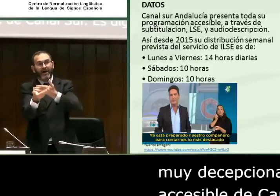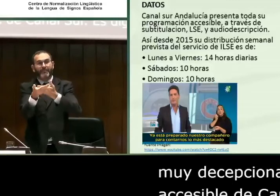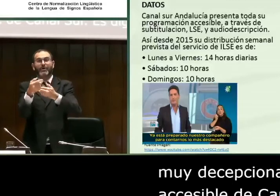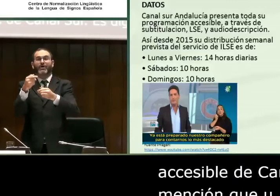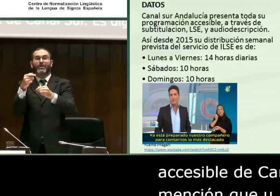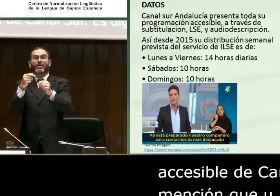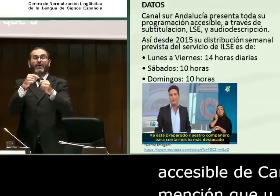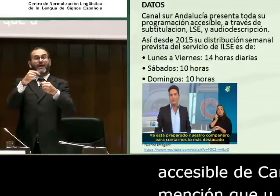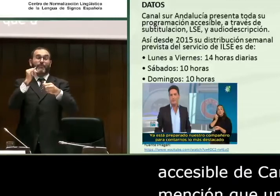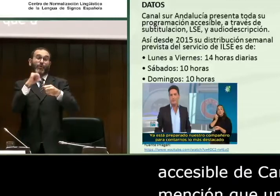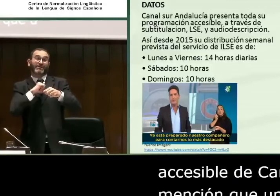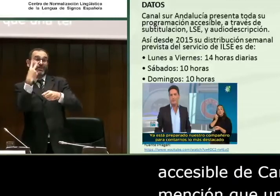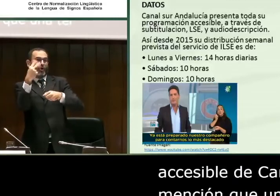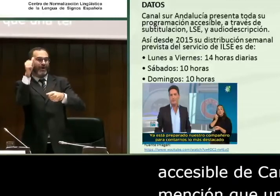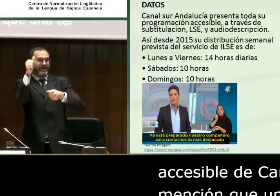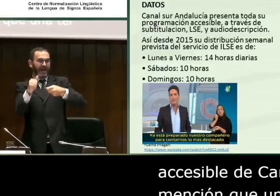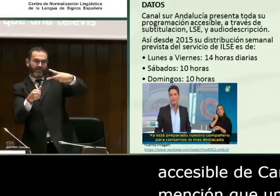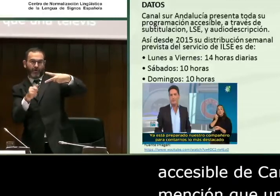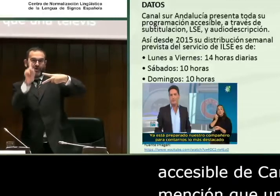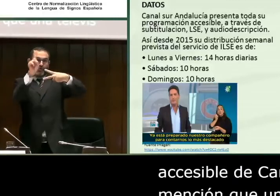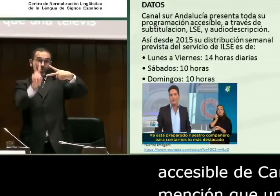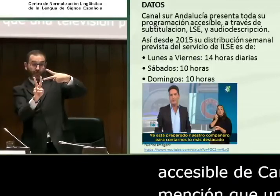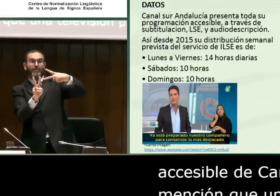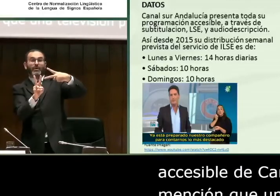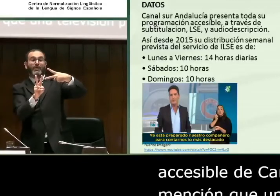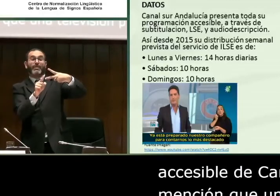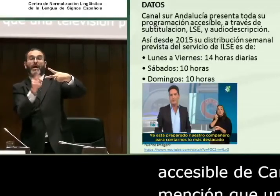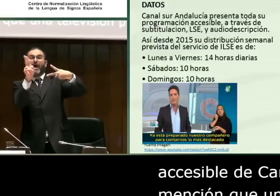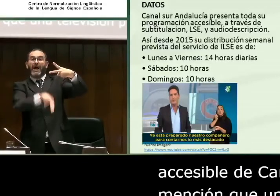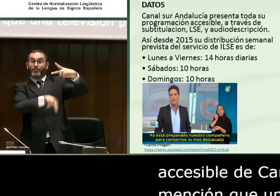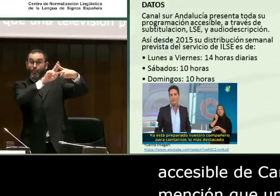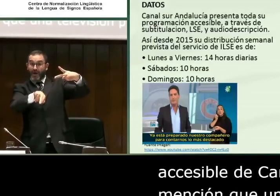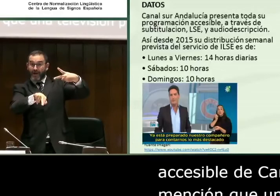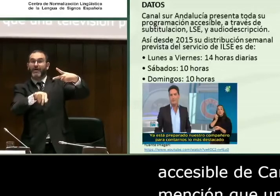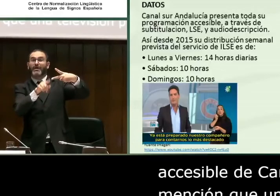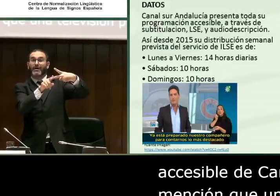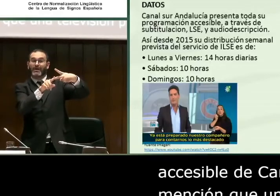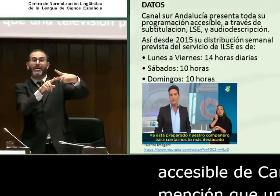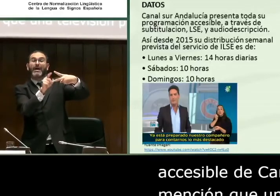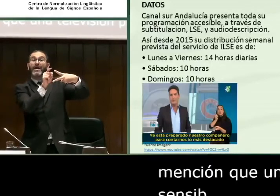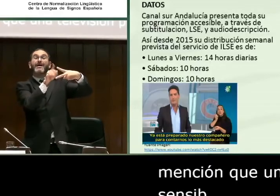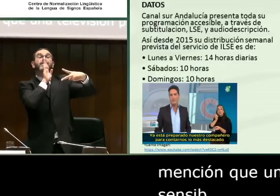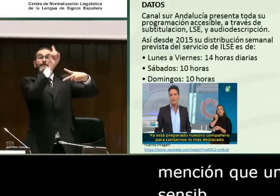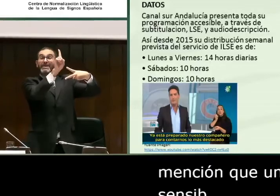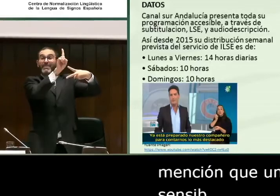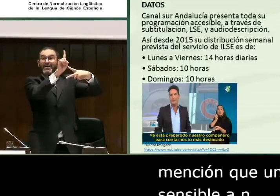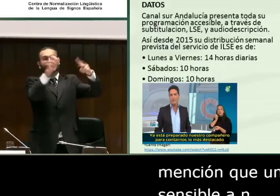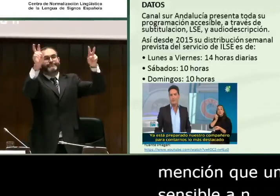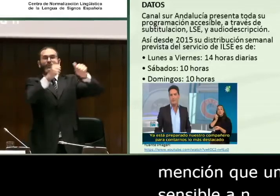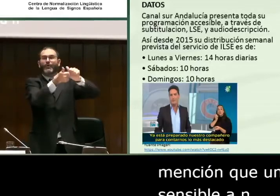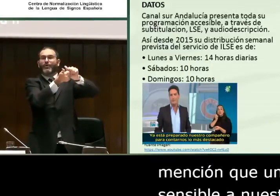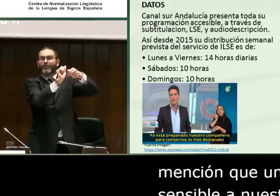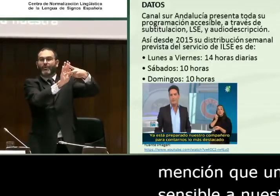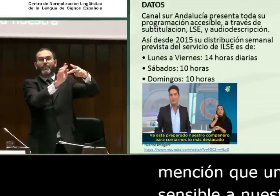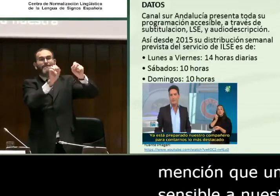a detectar que no era del todo accesible. Sabéis que en Andalucía hay dos canales, el canal autonómico